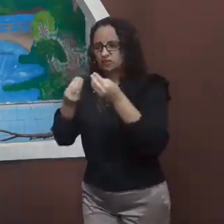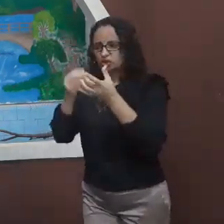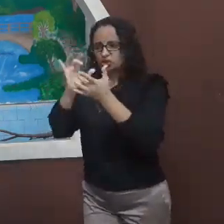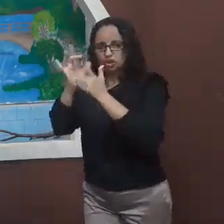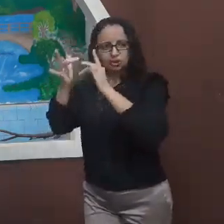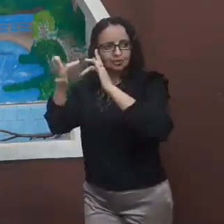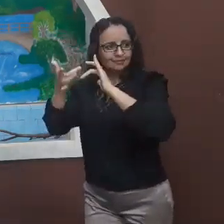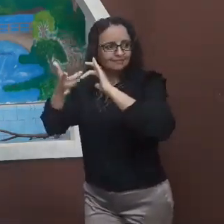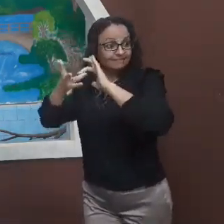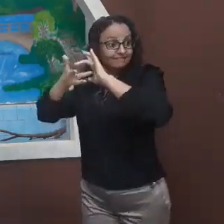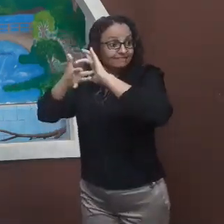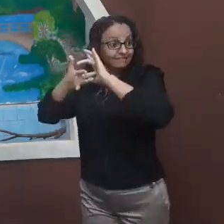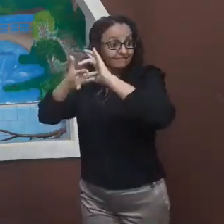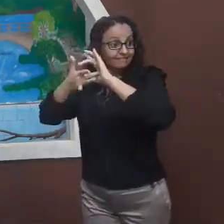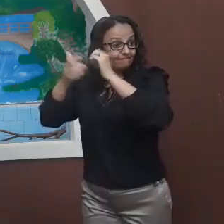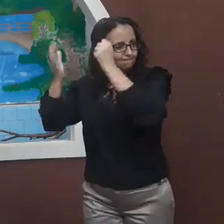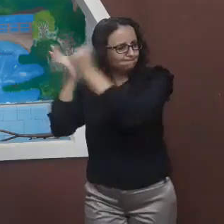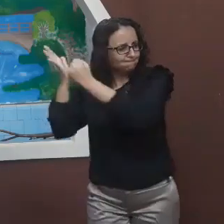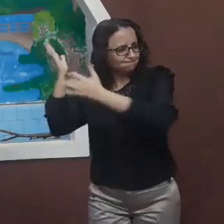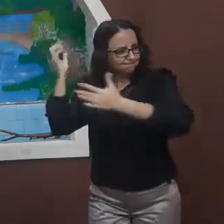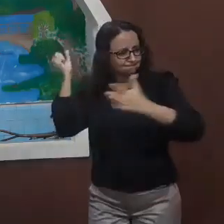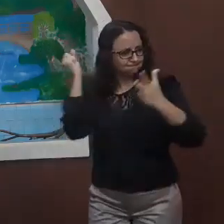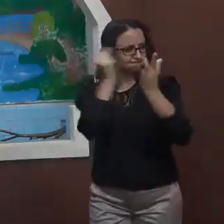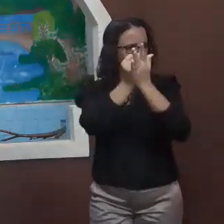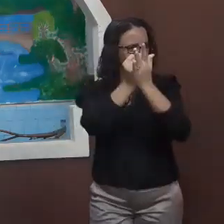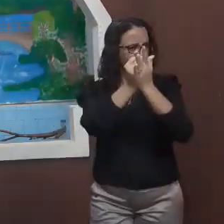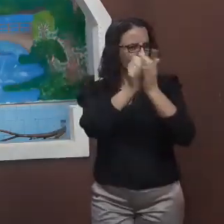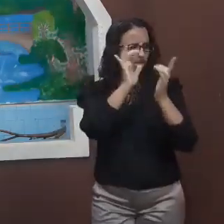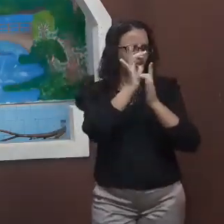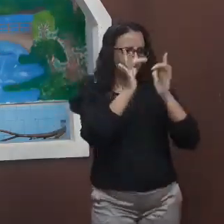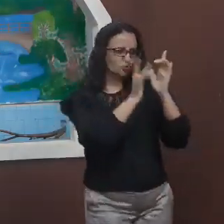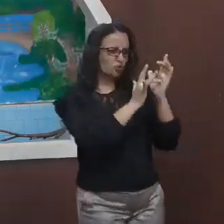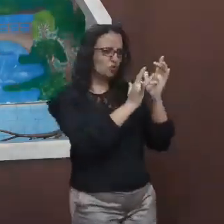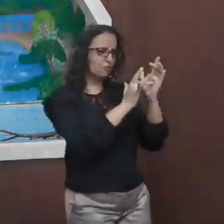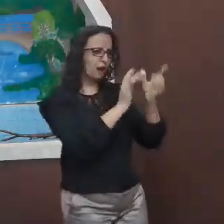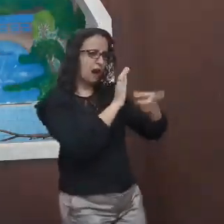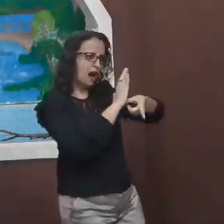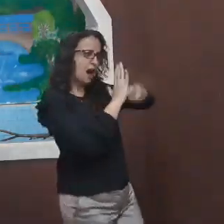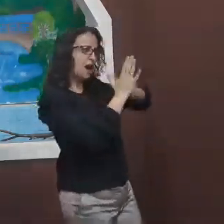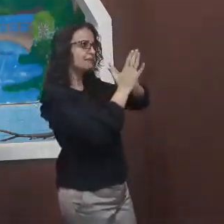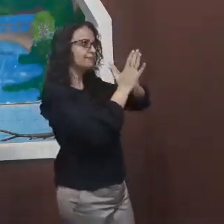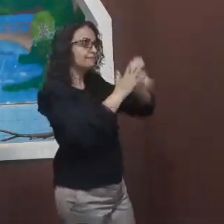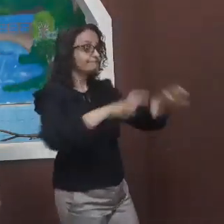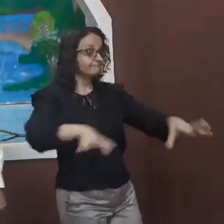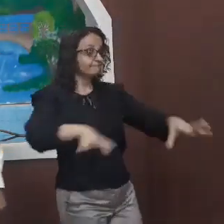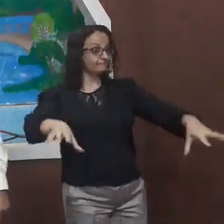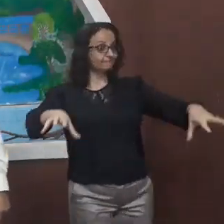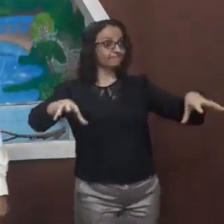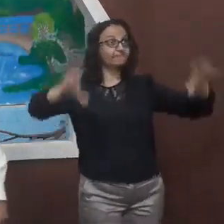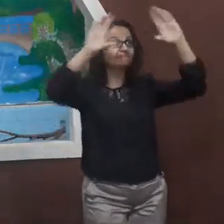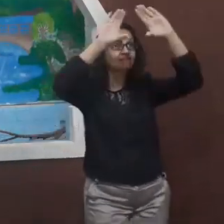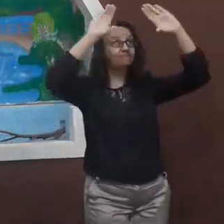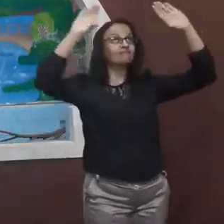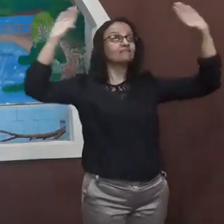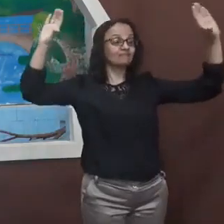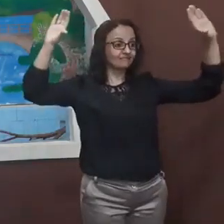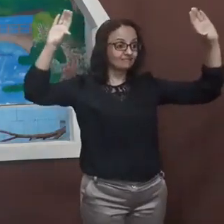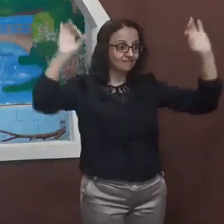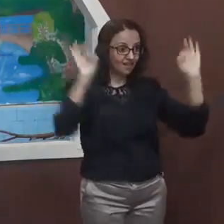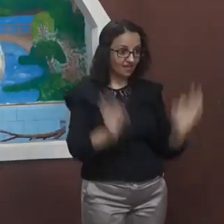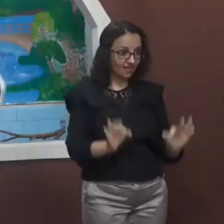Jesus não estava aqui nessa terra cheia de labuta, cheia de dificuldade, que você sabe como que é. Jesus